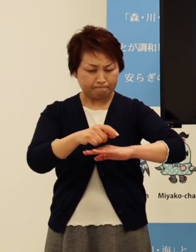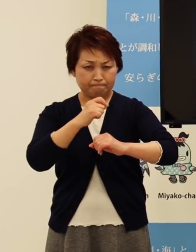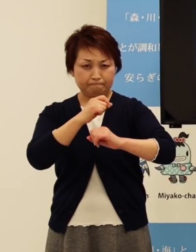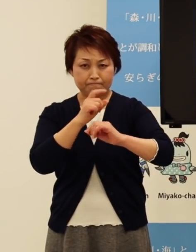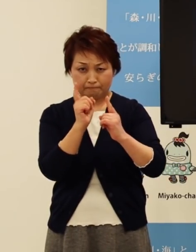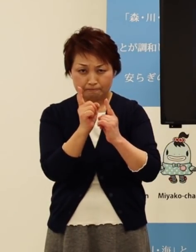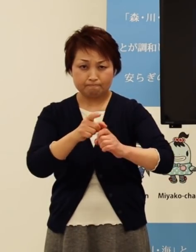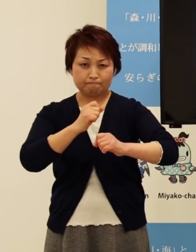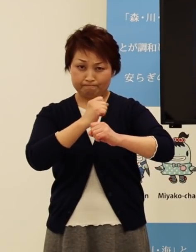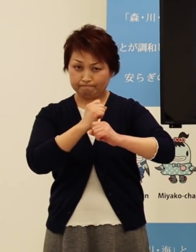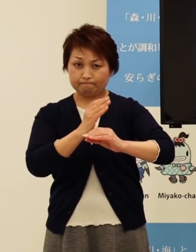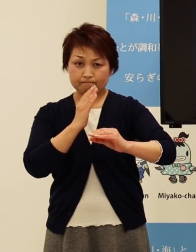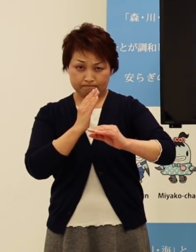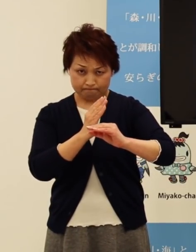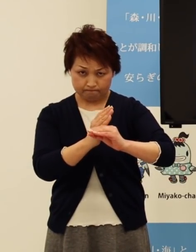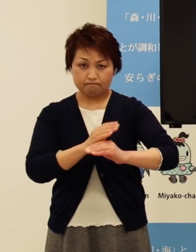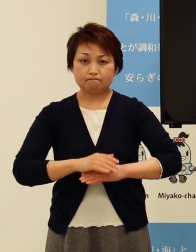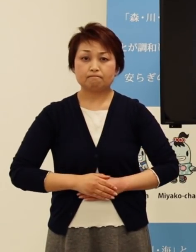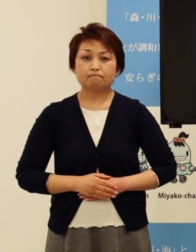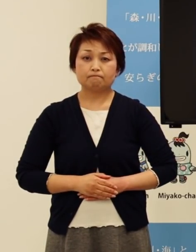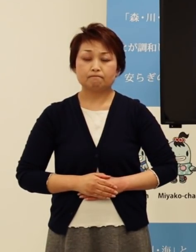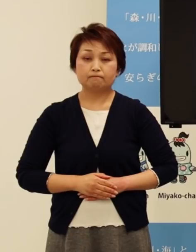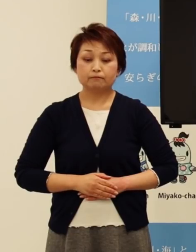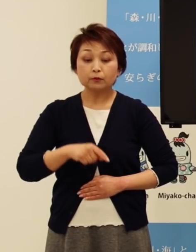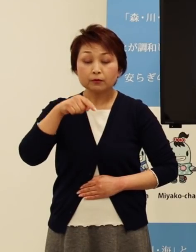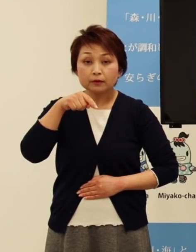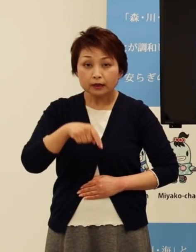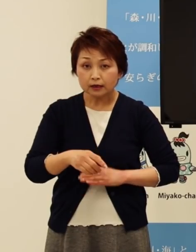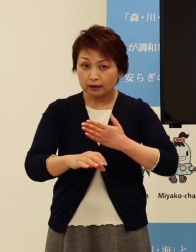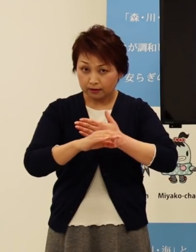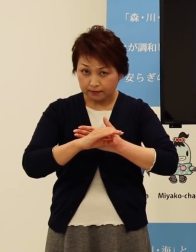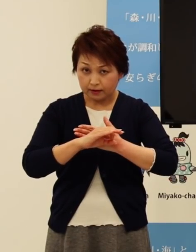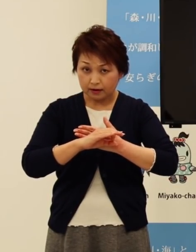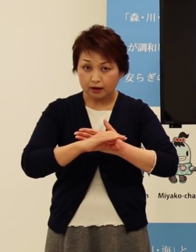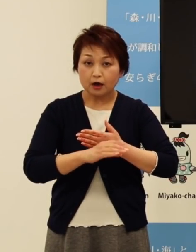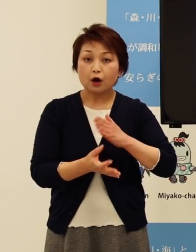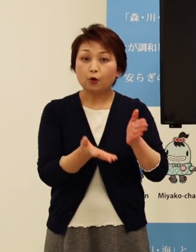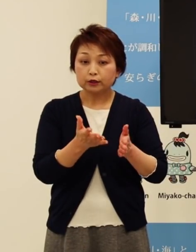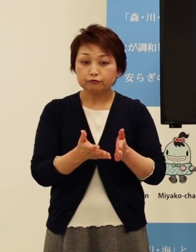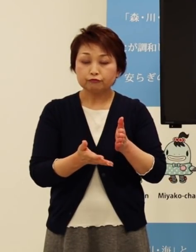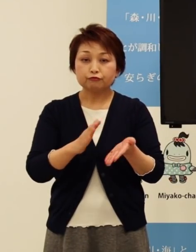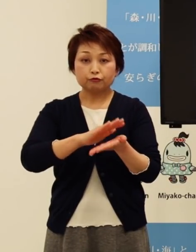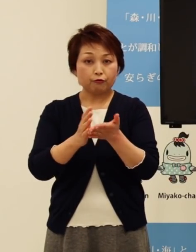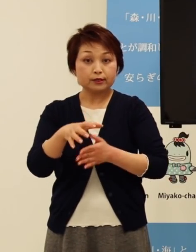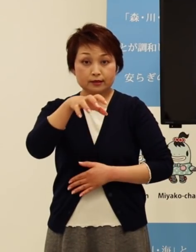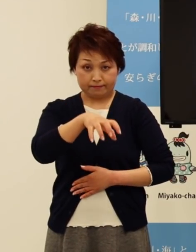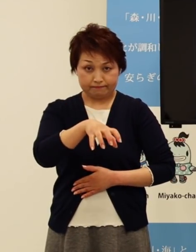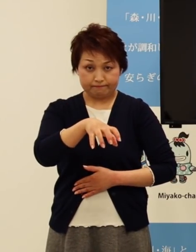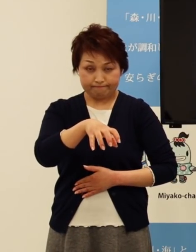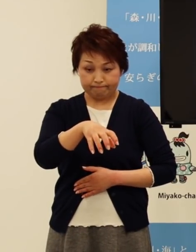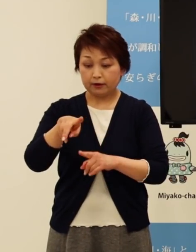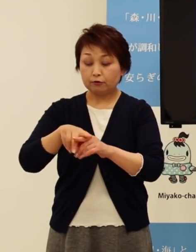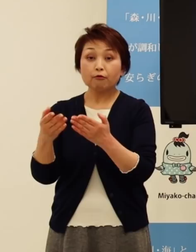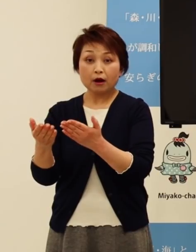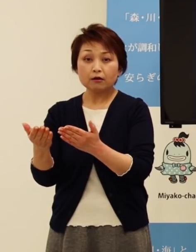。その一つとして保育所や幼稚園、小学校